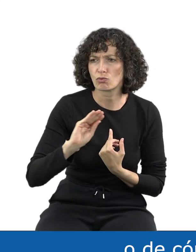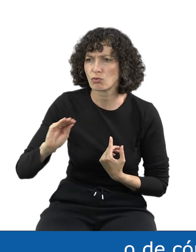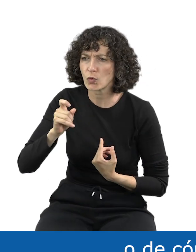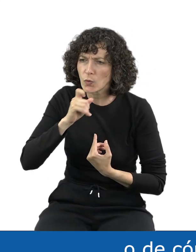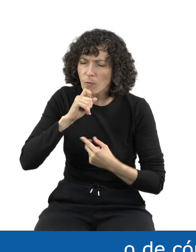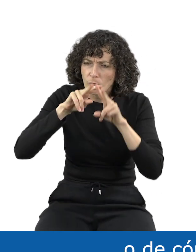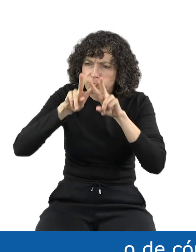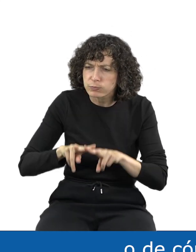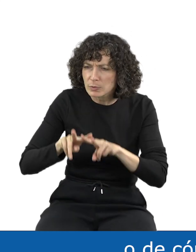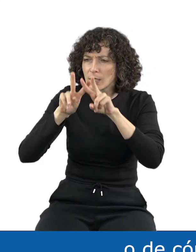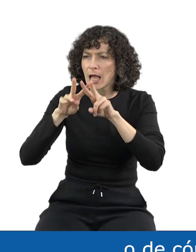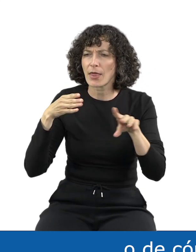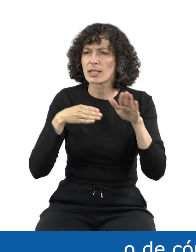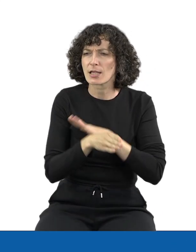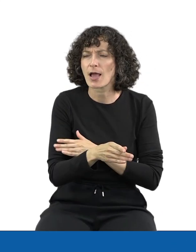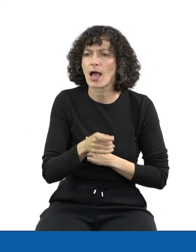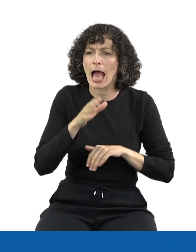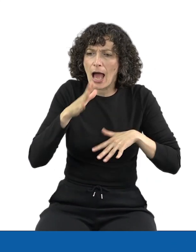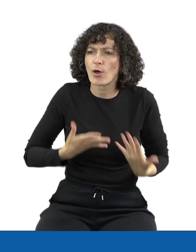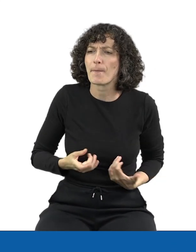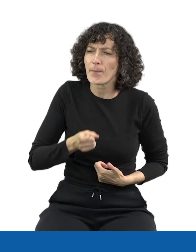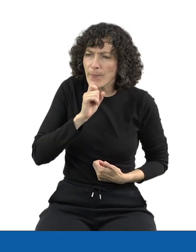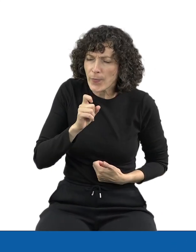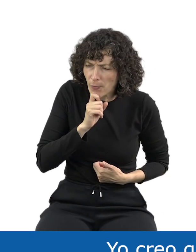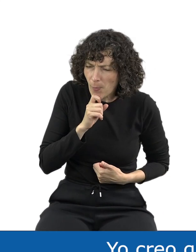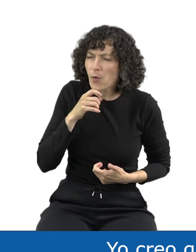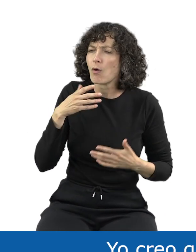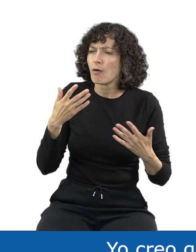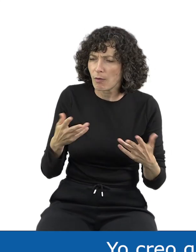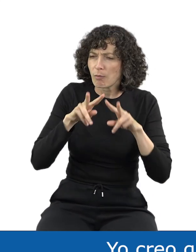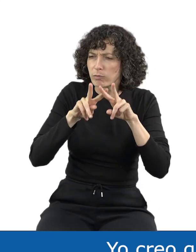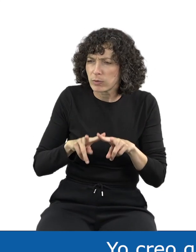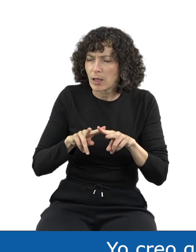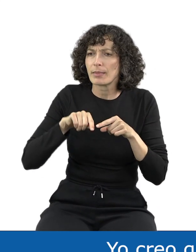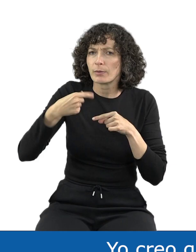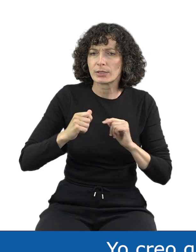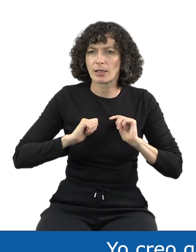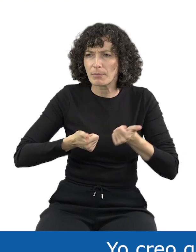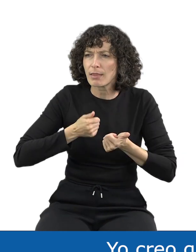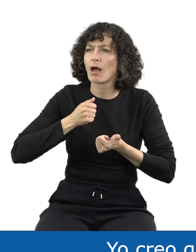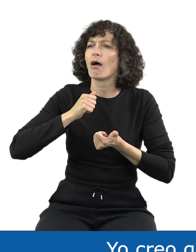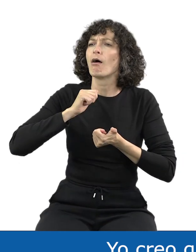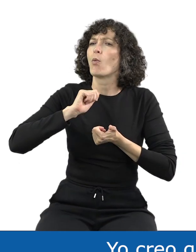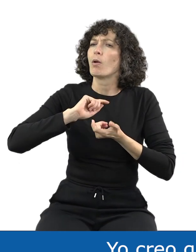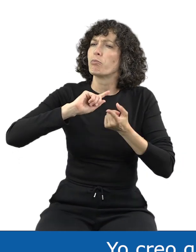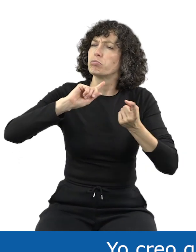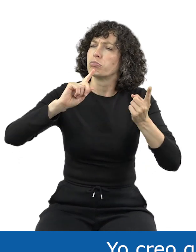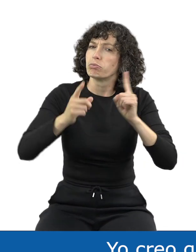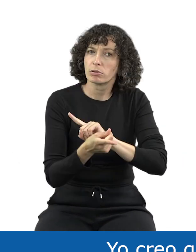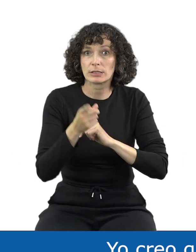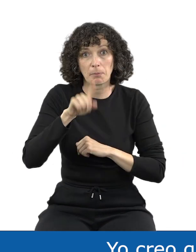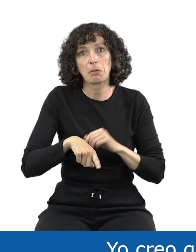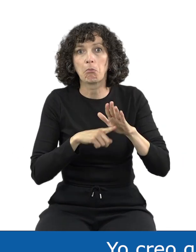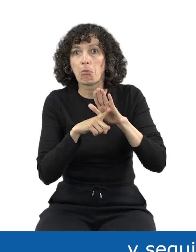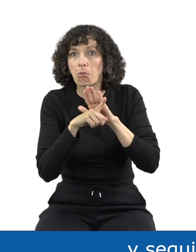está planteada la accesibilidad y dándole una vuelta. Yo creo que es seguir creciendo, seguir